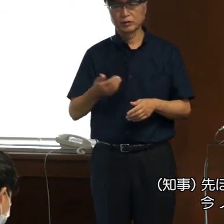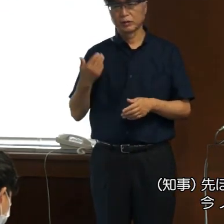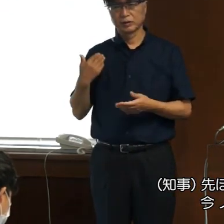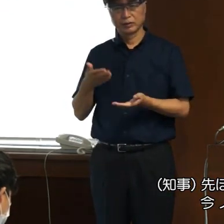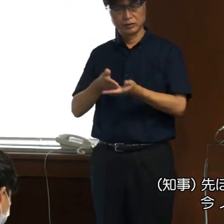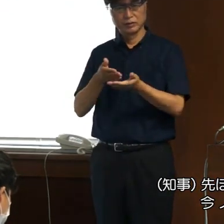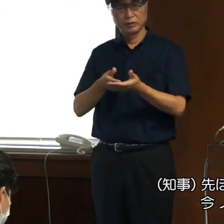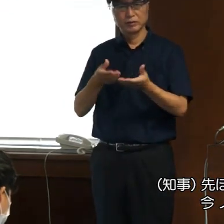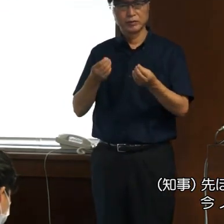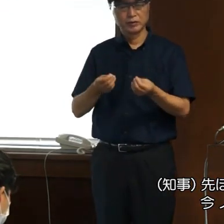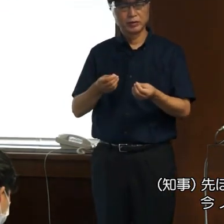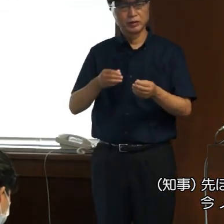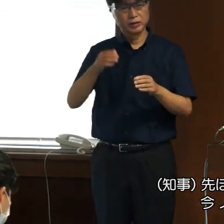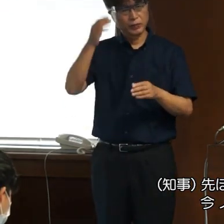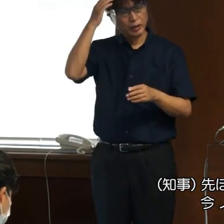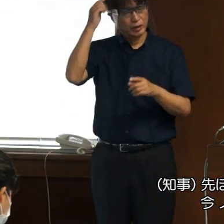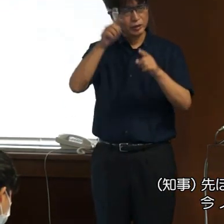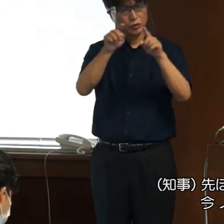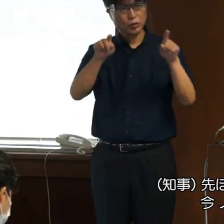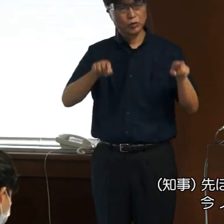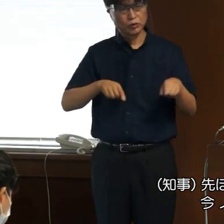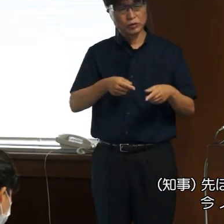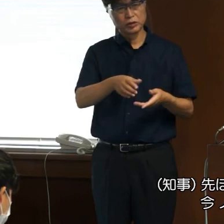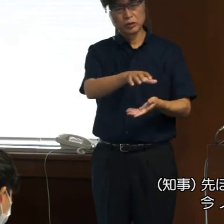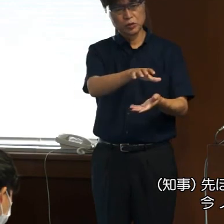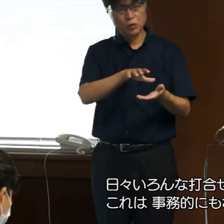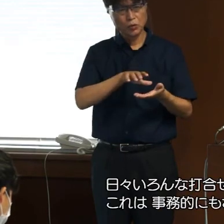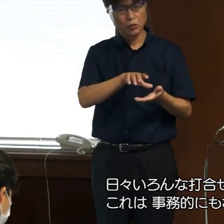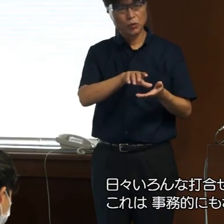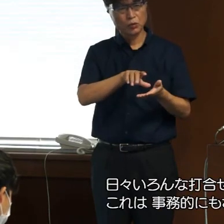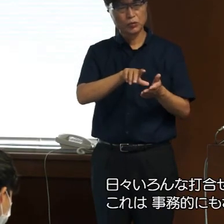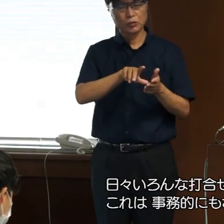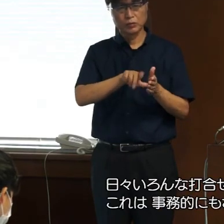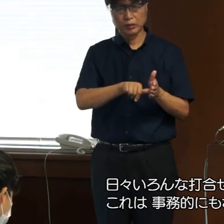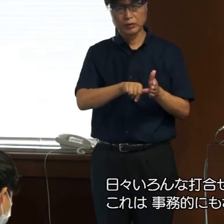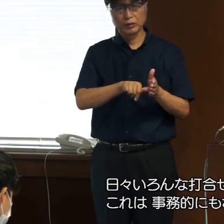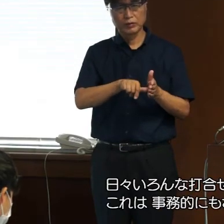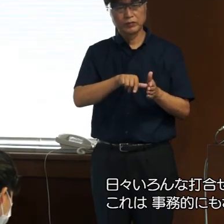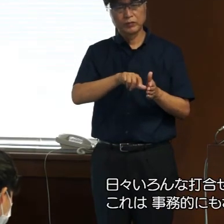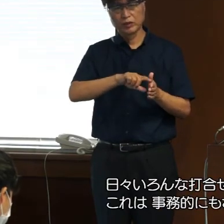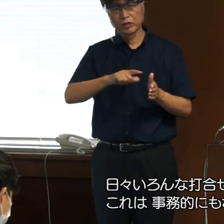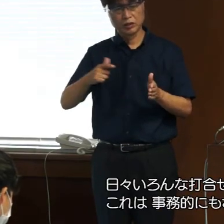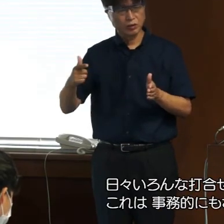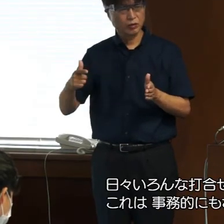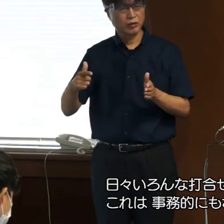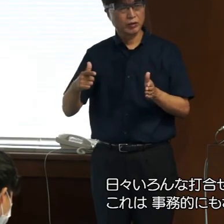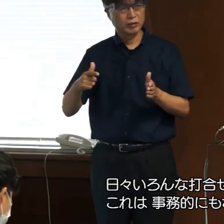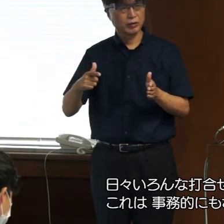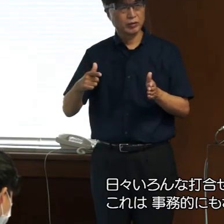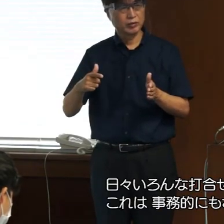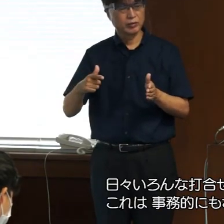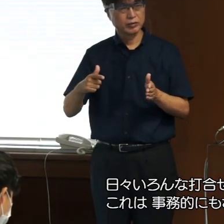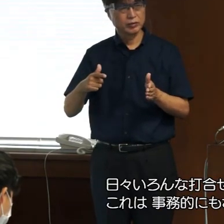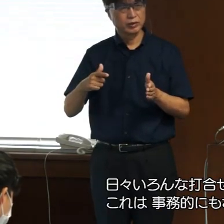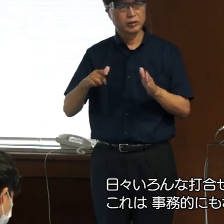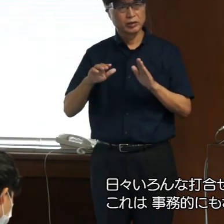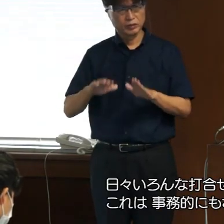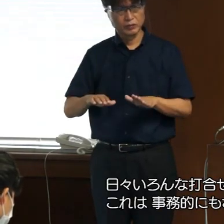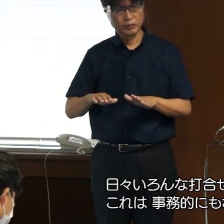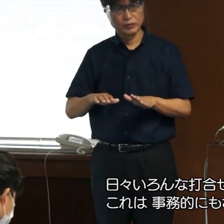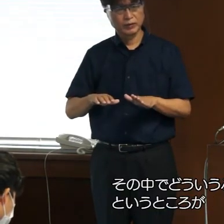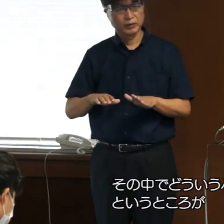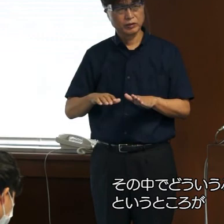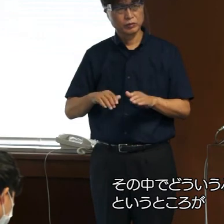今ノリ寮の前で、日々いろんな打ち合わせをこれ事務的にもさせていただいている